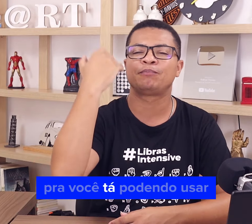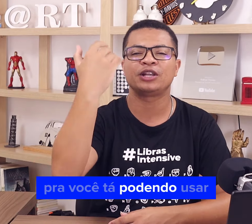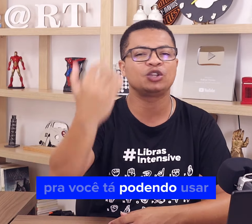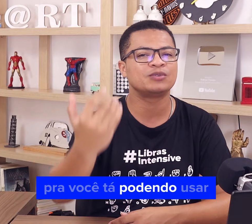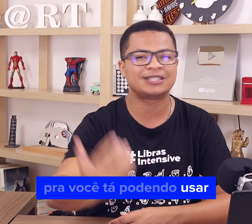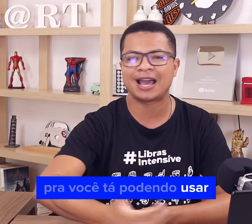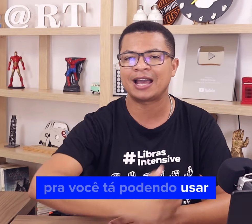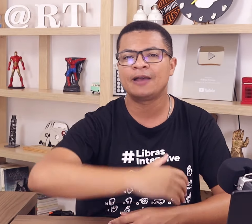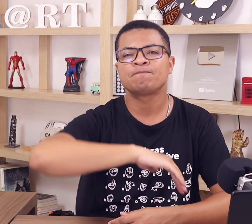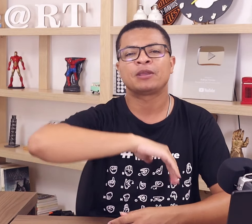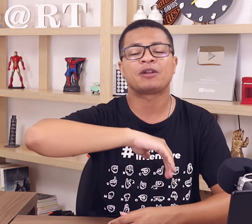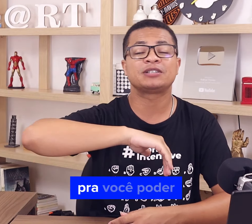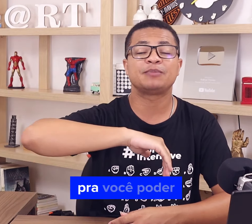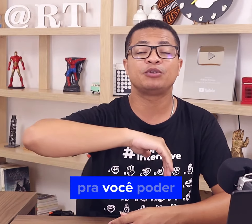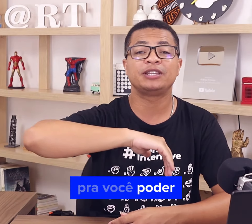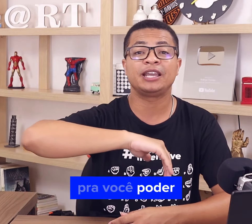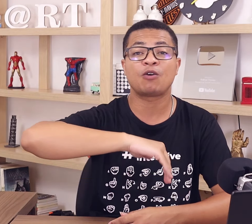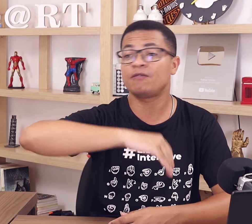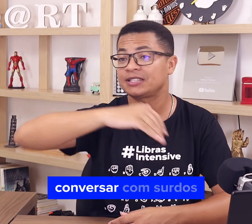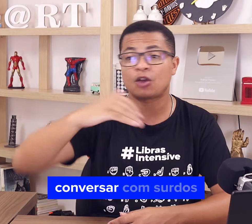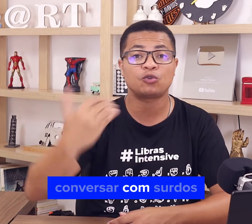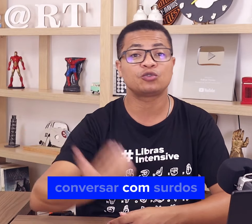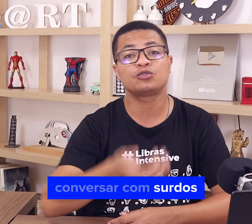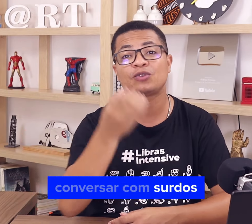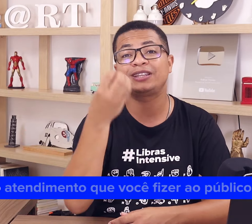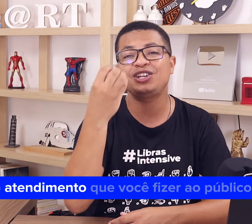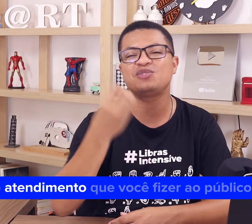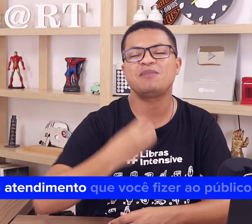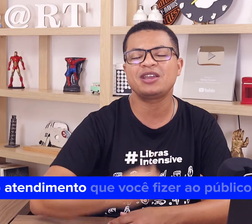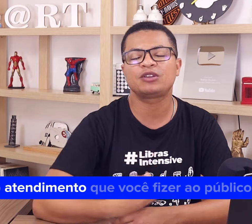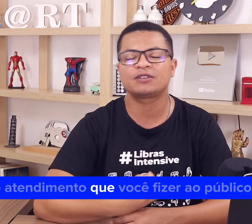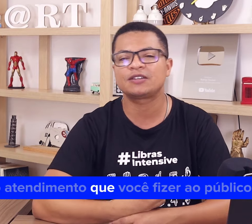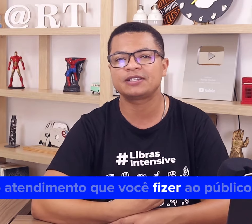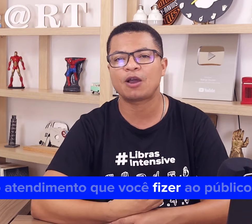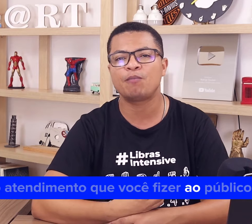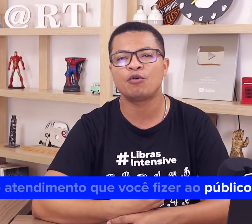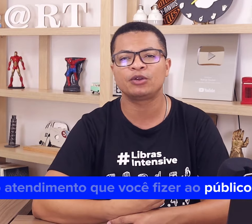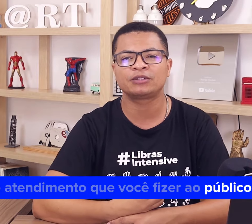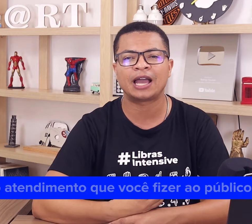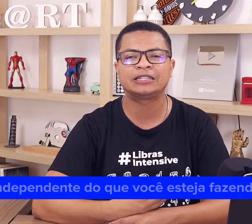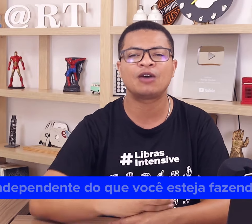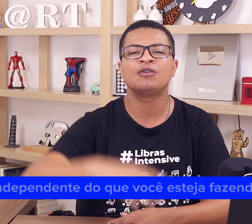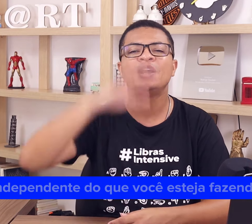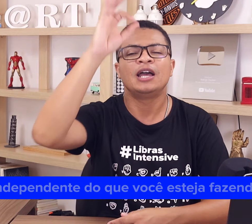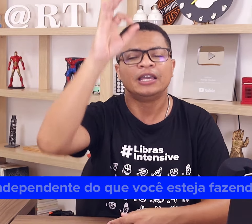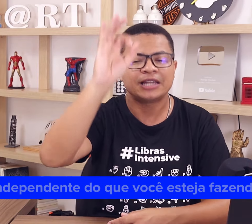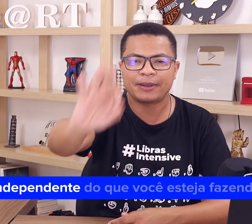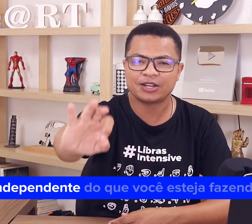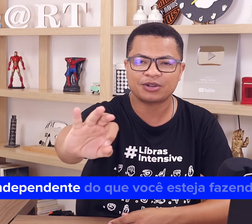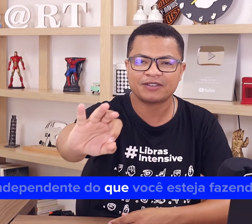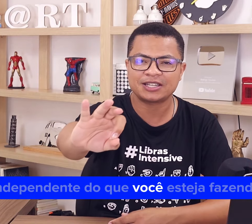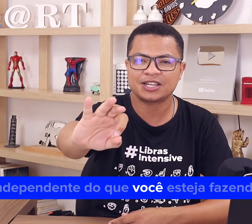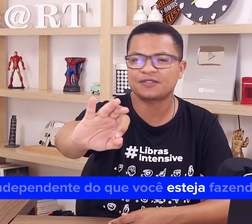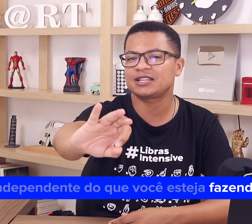podendo usar, pra você poder conversar com os surdos no atendimento que você fizer ao público, tá? Então, independente do que você esteja fazendo